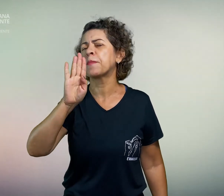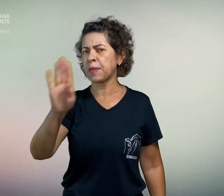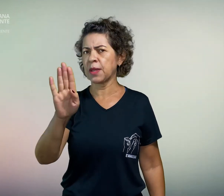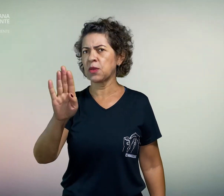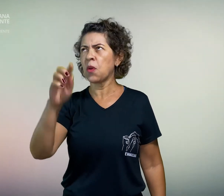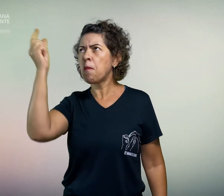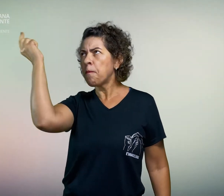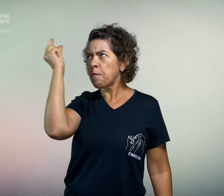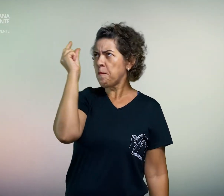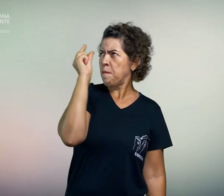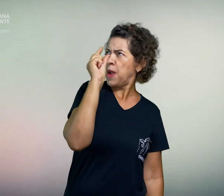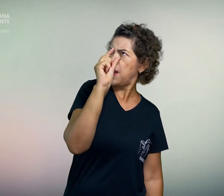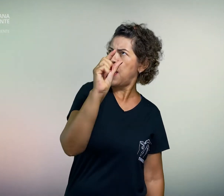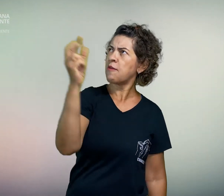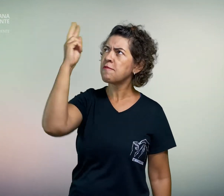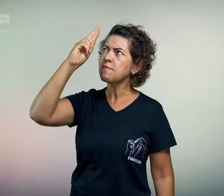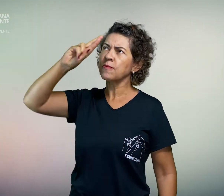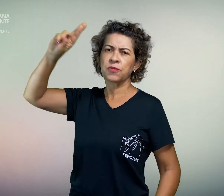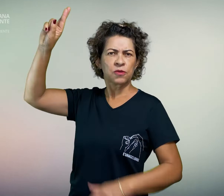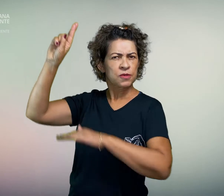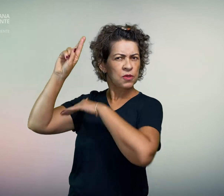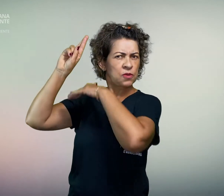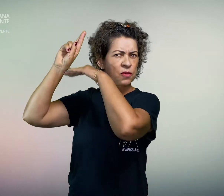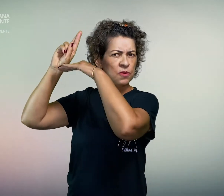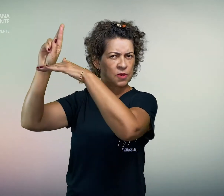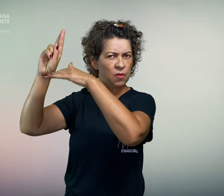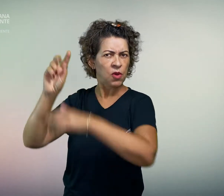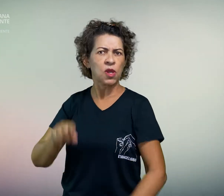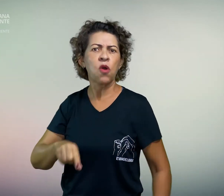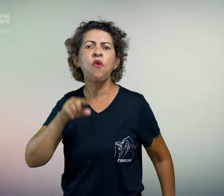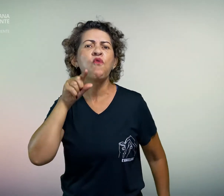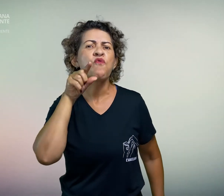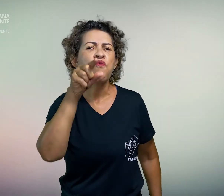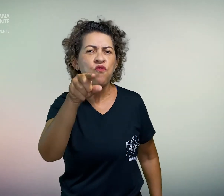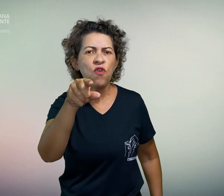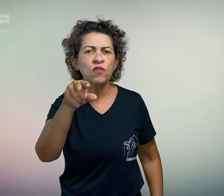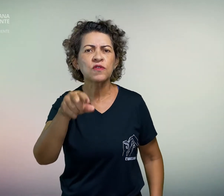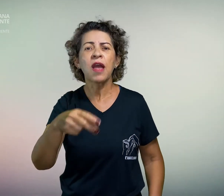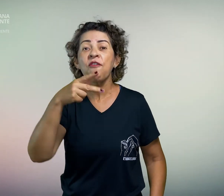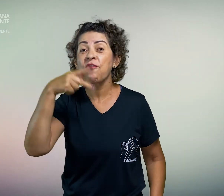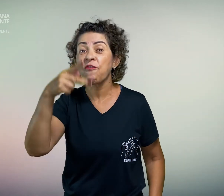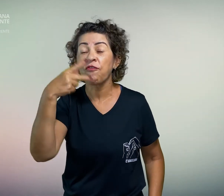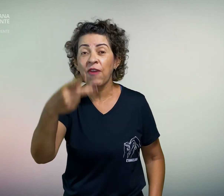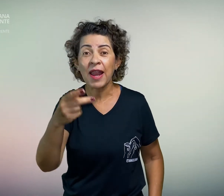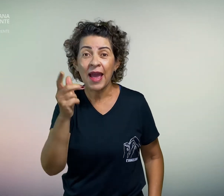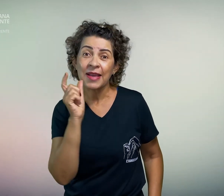Juro pela minha vida, palavra do soberano Senhor, que vocês